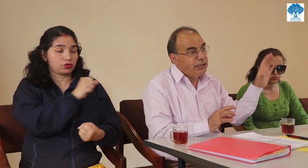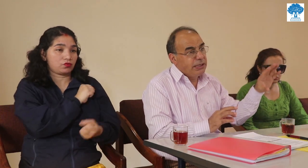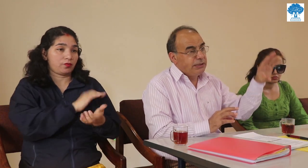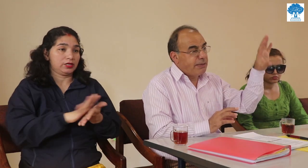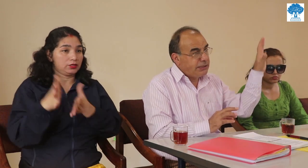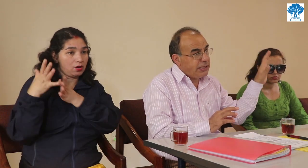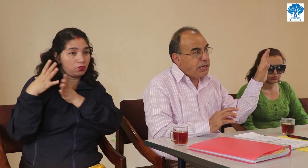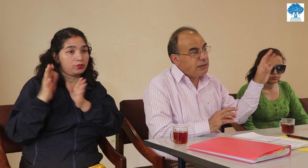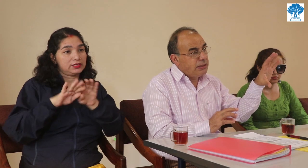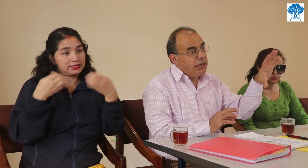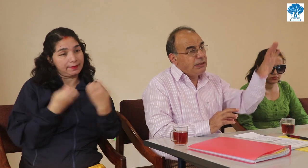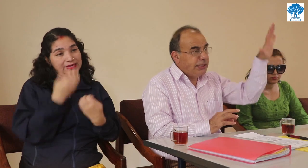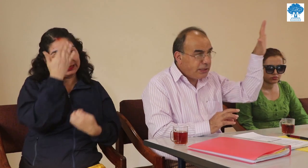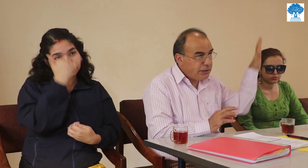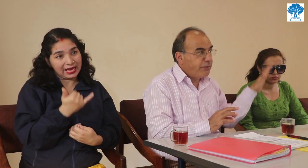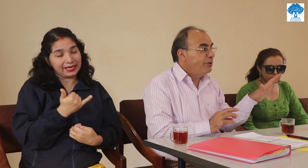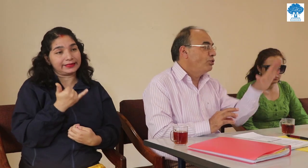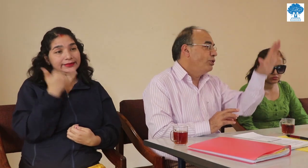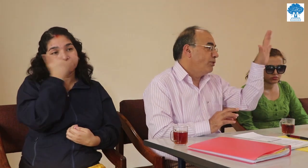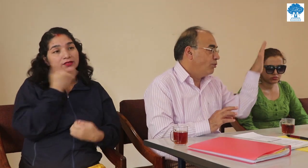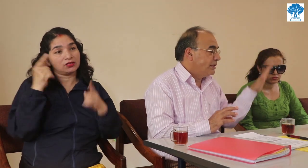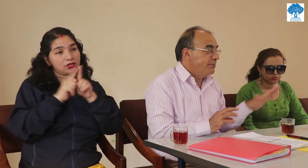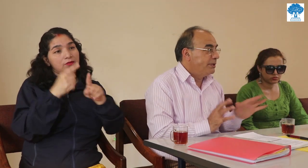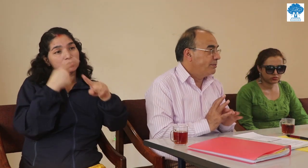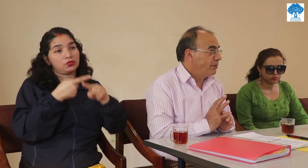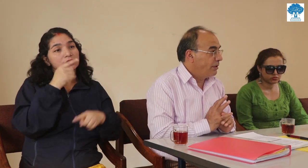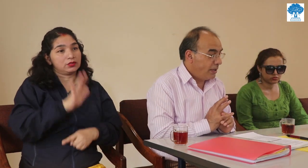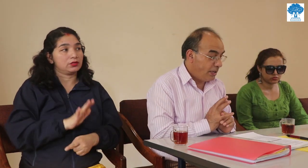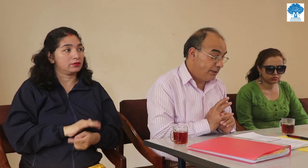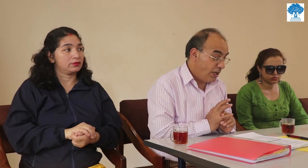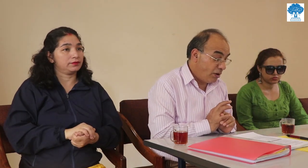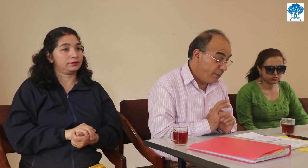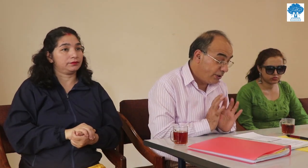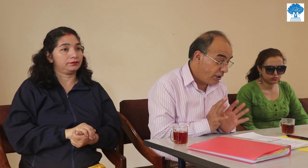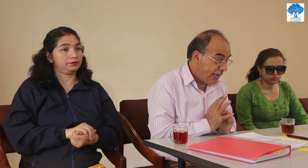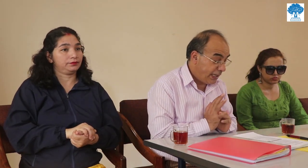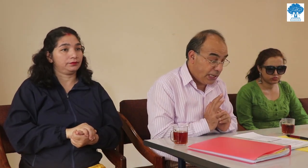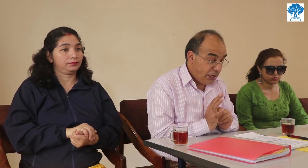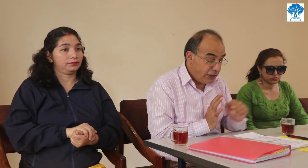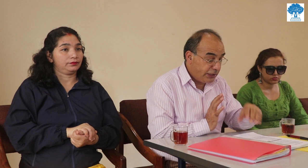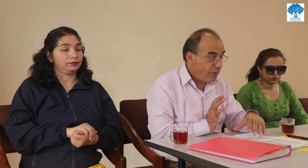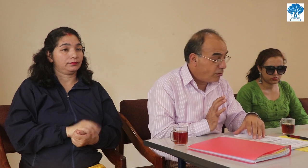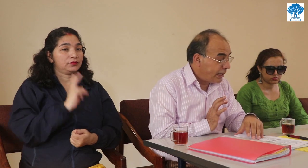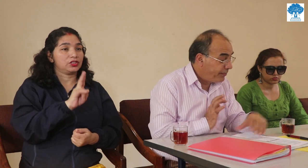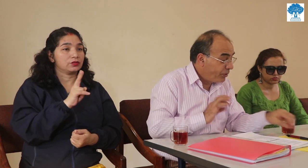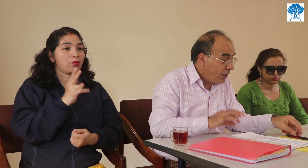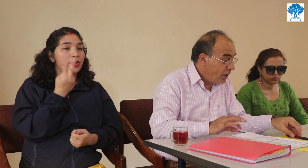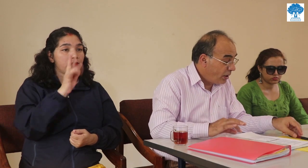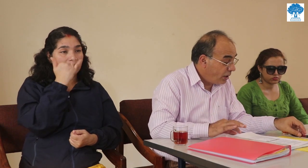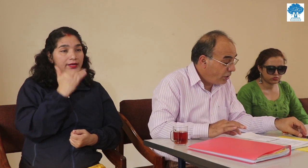पृष्ठभूमि, सामाजिक कारण, जेन्डरसँग पनि यो जोडिएको कुरा छ. हस् अनि मैले सकिनिहालेँ. अनि त्यसो भएको